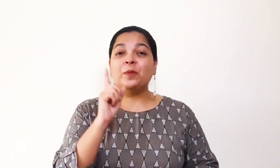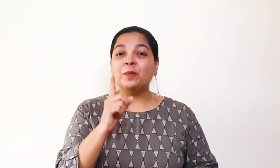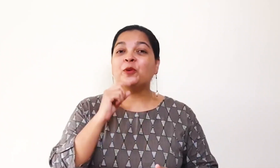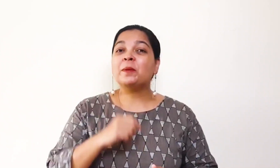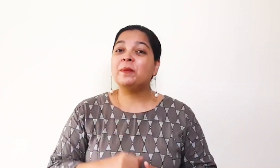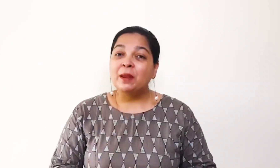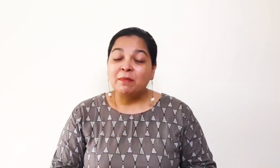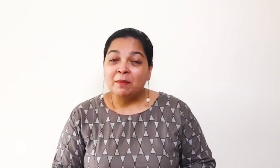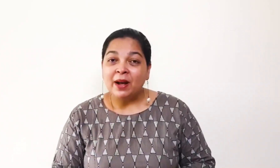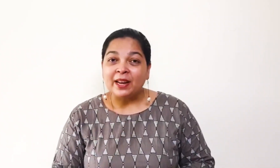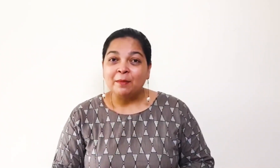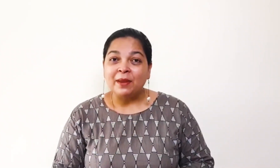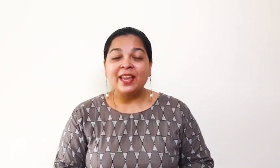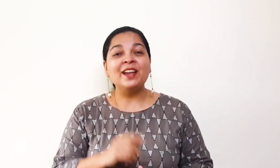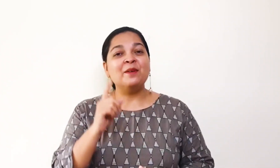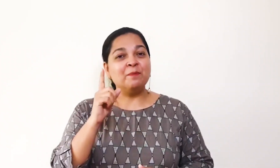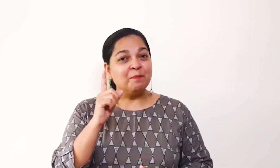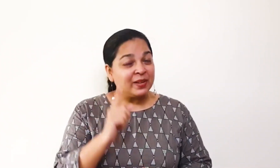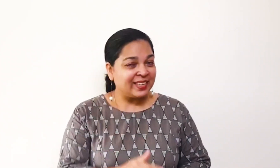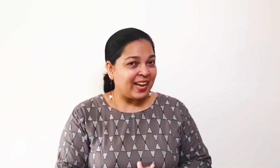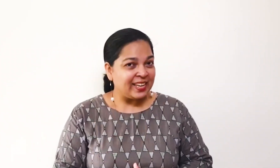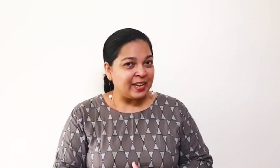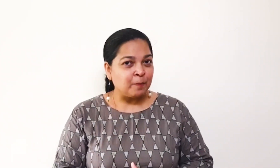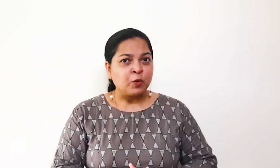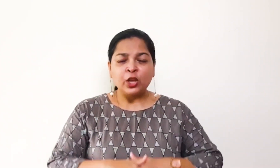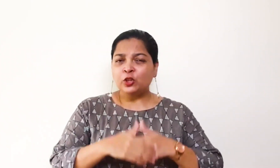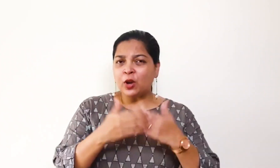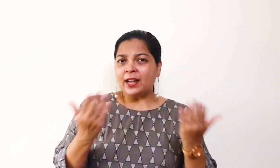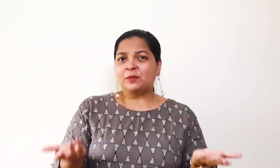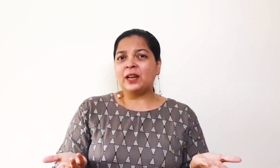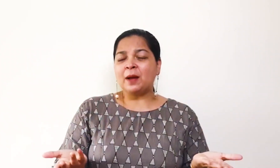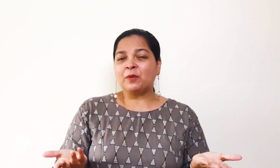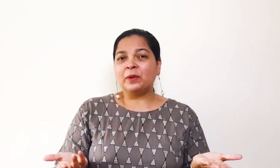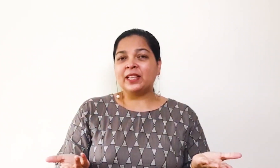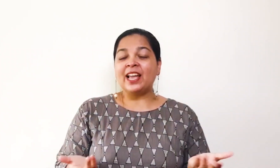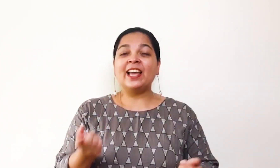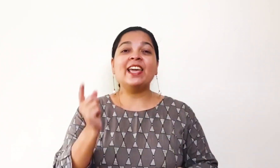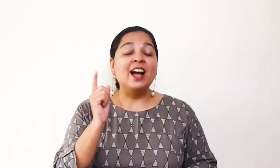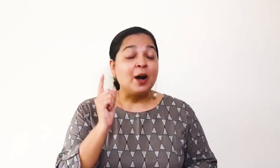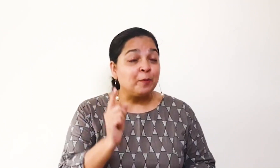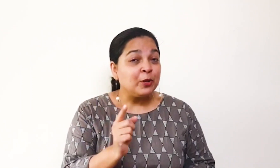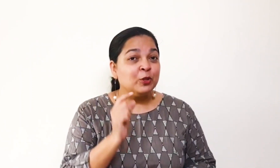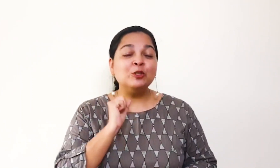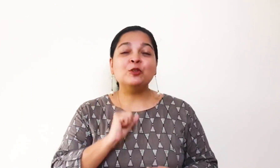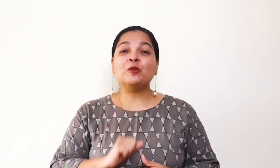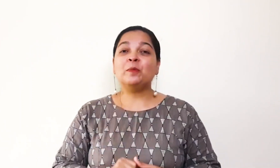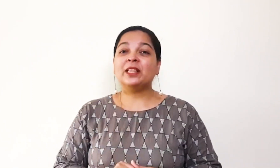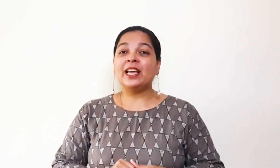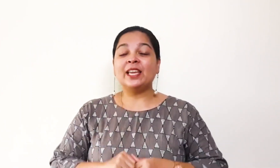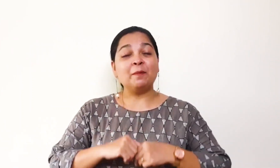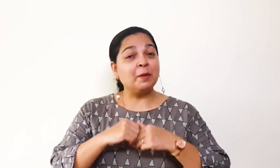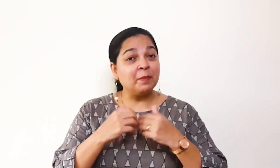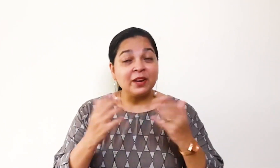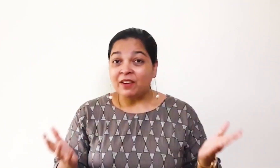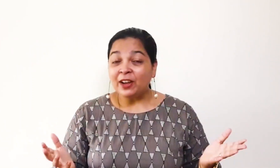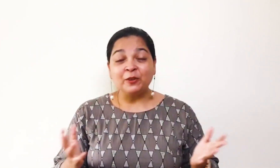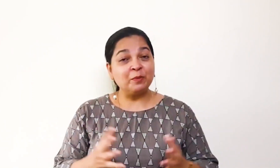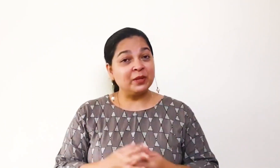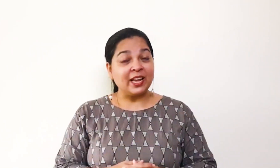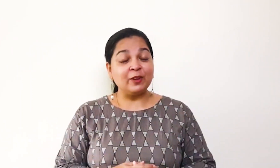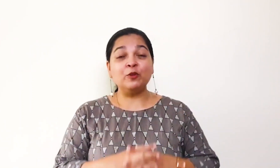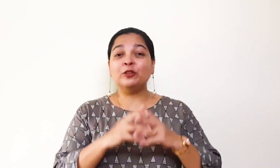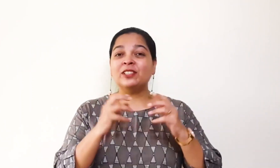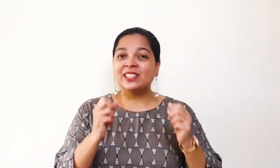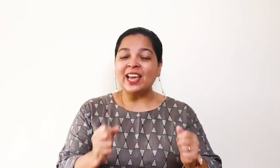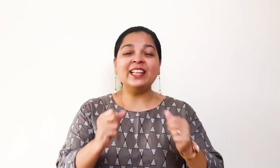मानंकु परमेश्वरंक प्रेम विषयरे जणांतु। आजि मु आपण मानंकु जहा सबु कहिली ताहा निज सांग साथी